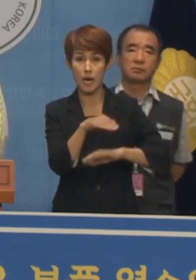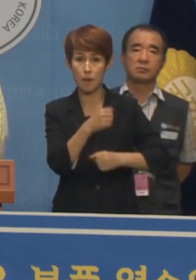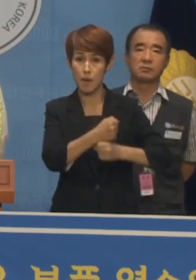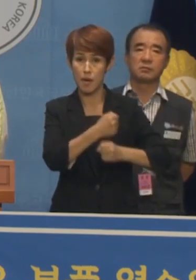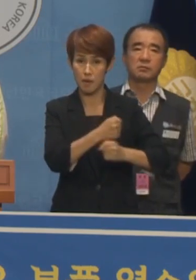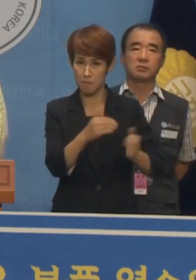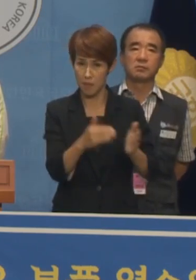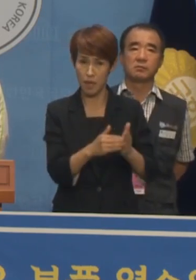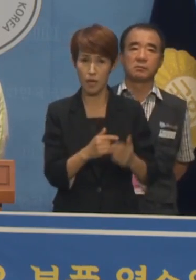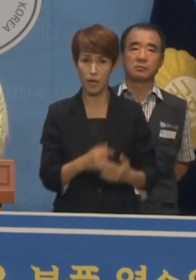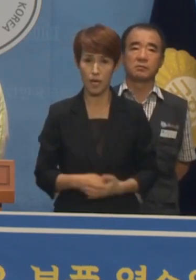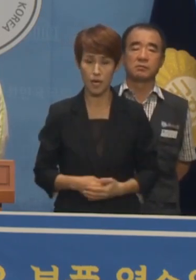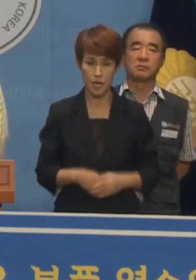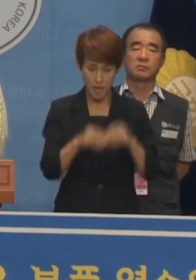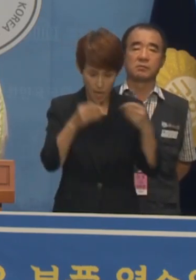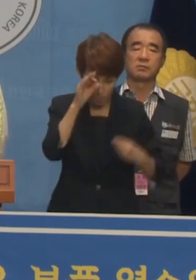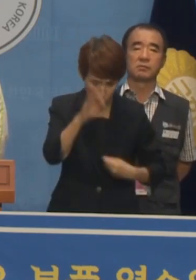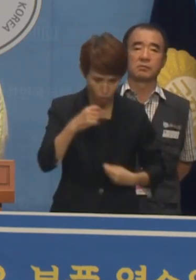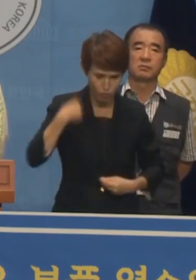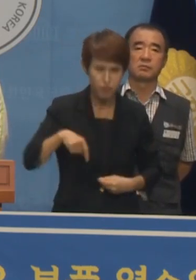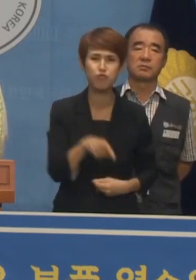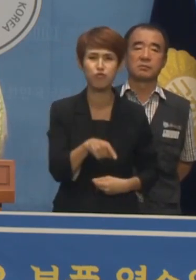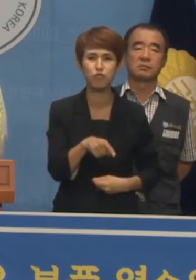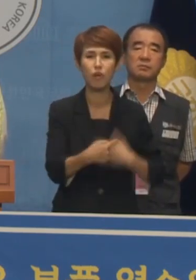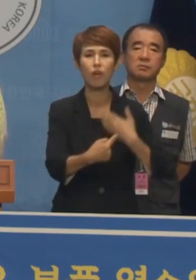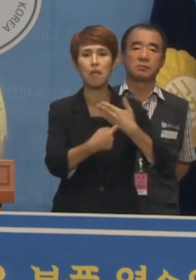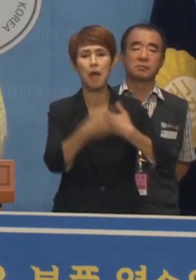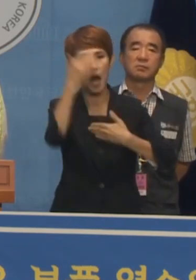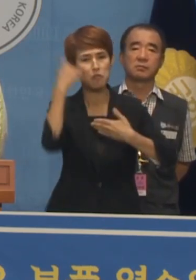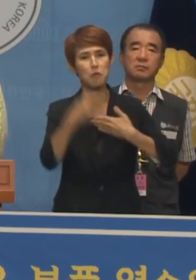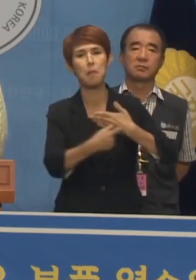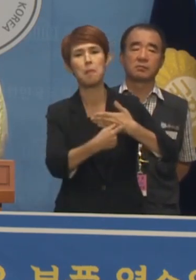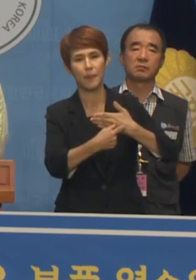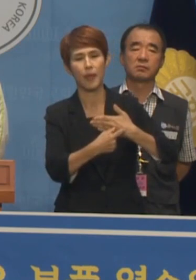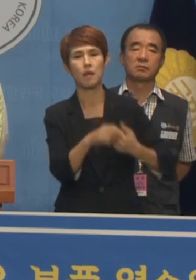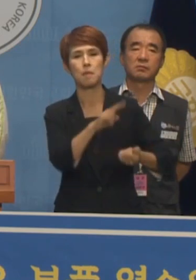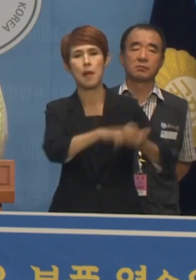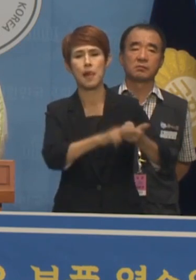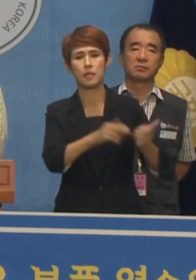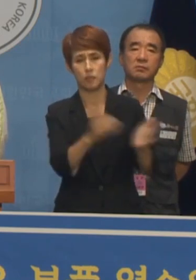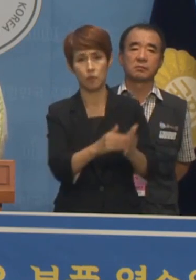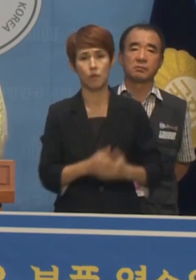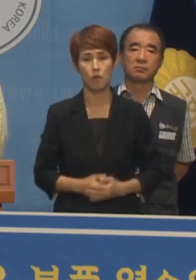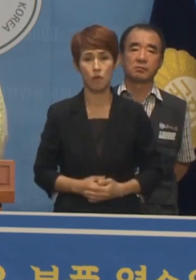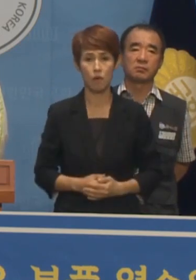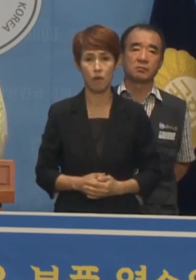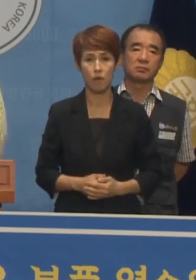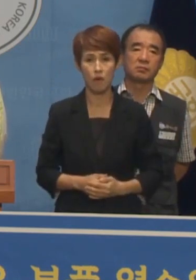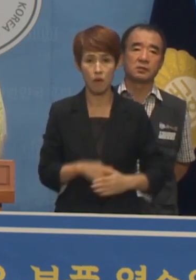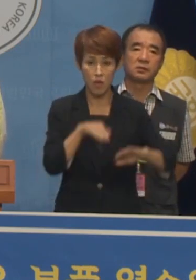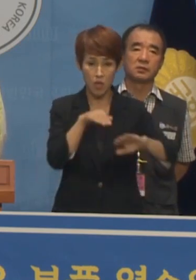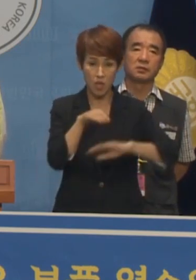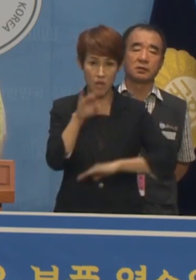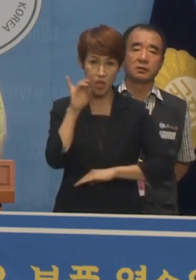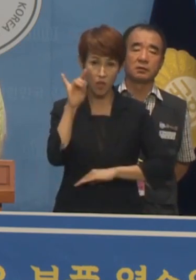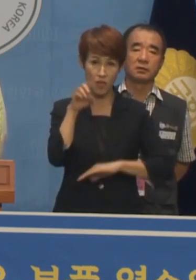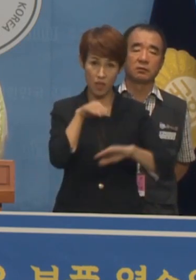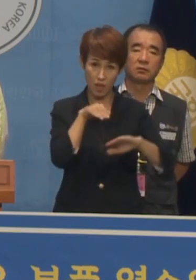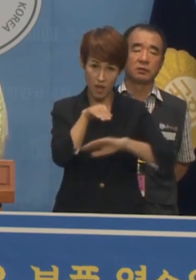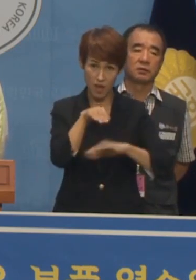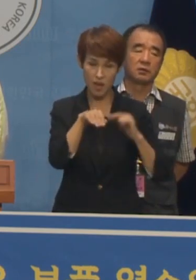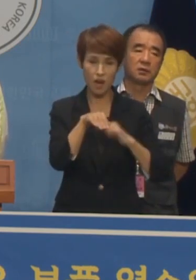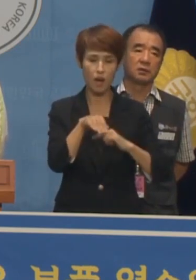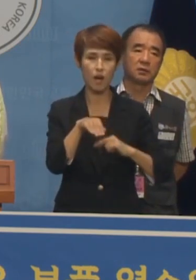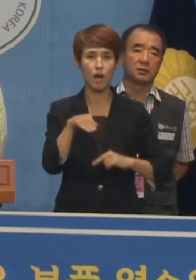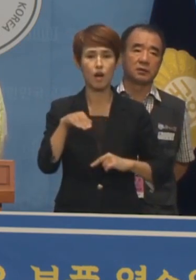생산되었다고 보고 있습니다. 그리고 지금 지난주부터 현대자동차가 중국 상표를 붙여서라도 라인을